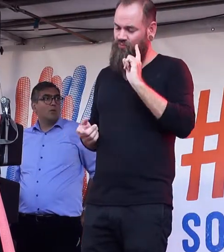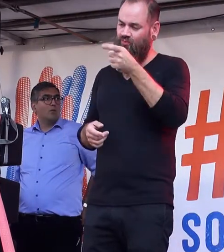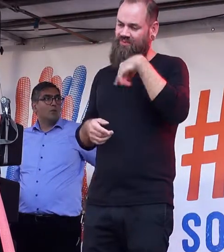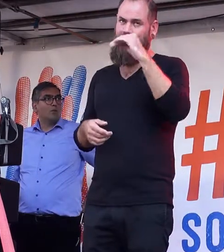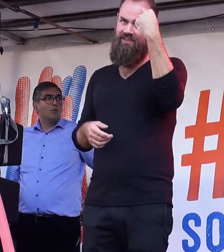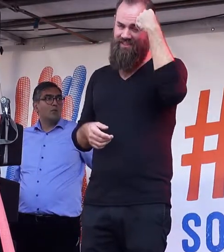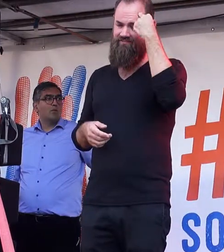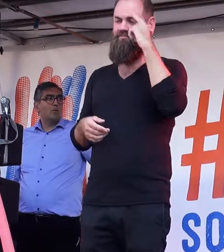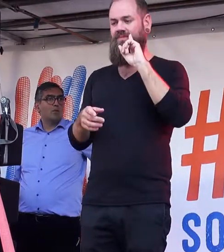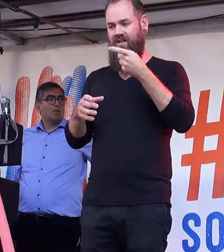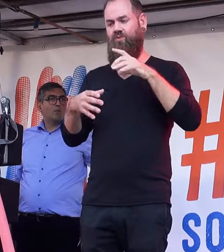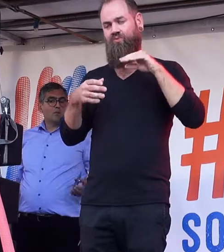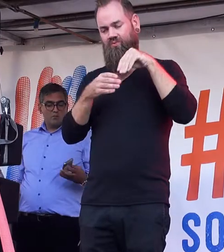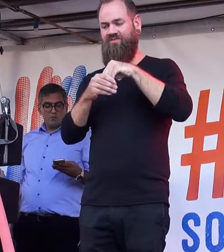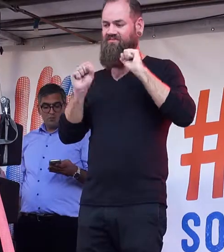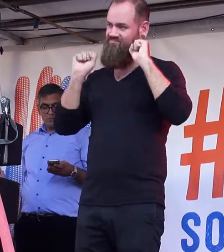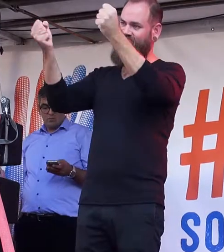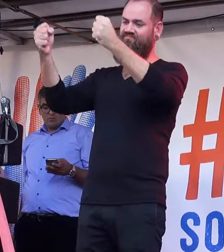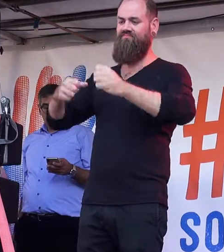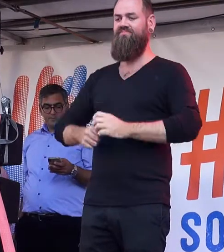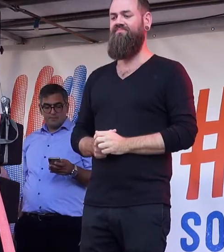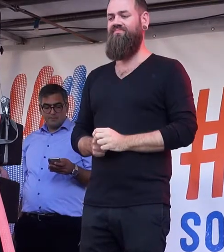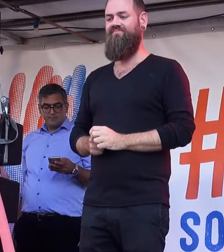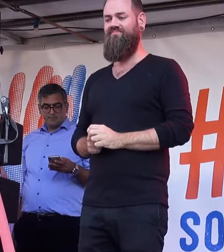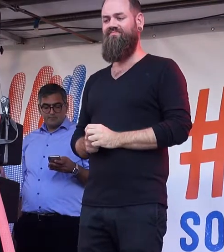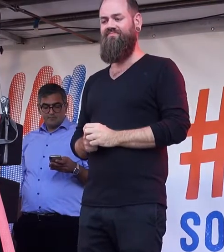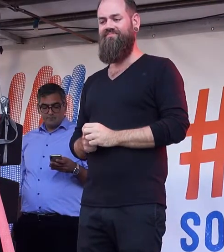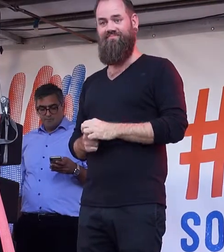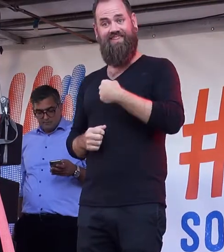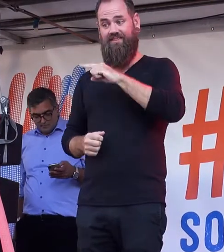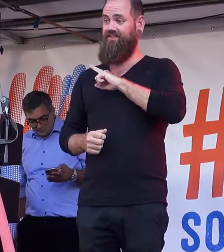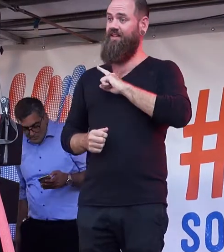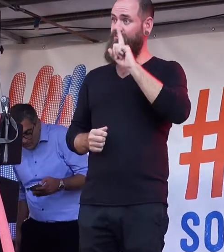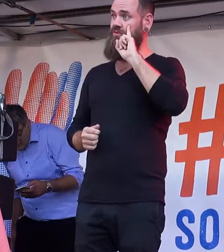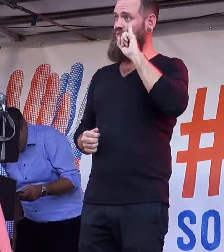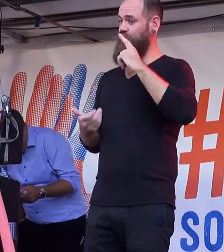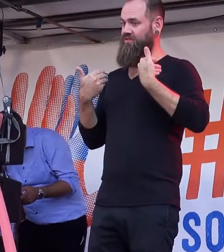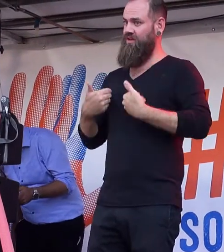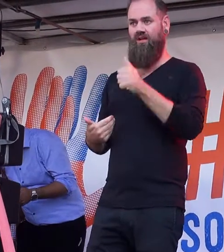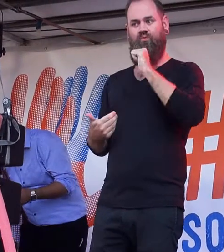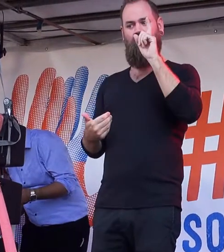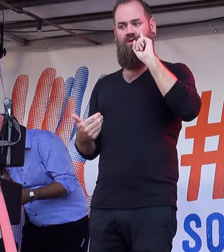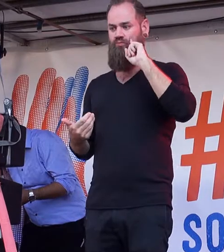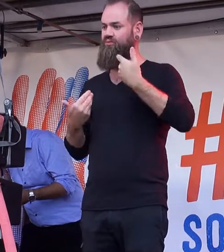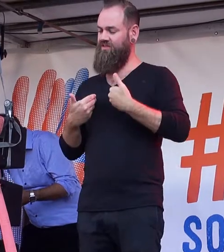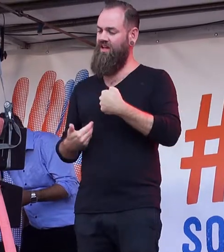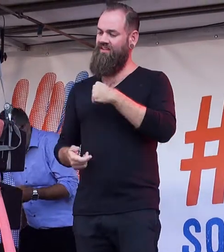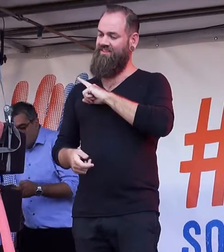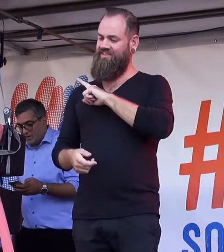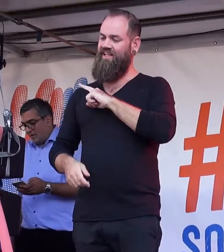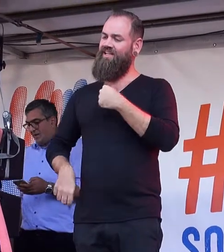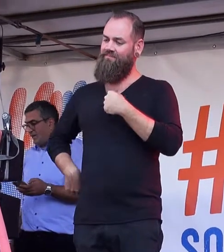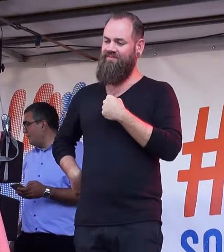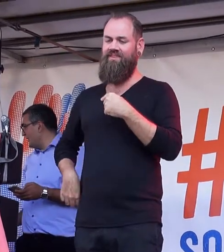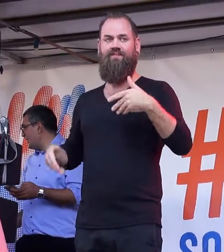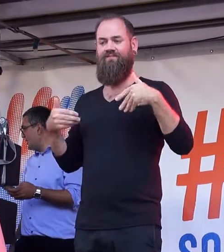auch als junge Mutter und deshalb macht es mir besonders Mut, so viele Menschen zu sehen, die daran mitarbeiten wollen, dass unsere Zukunft und die